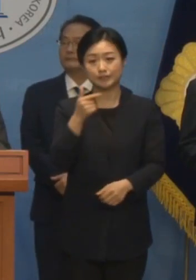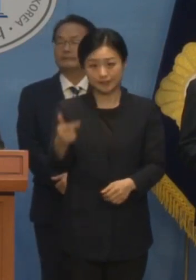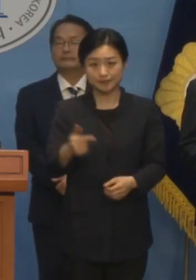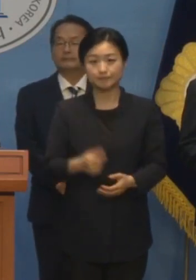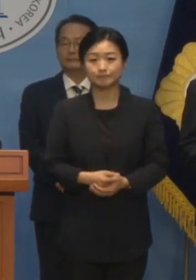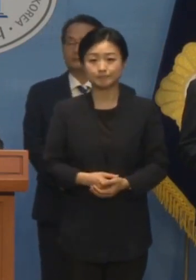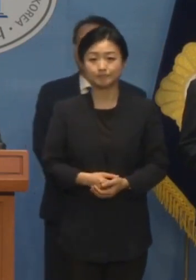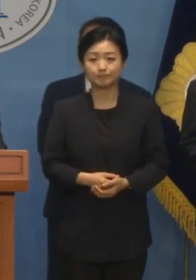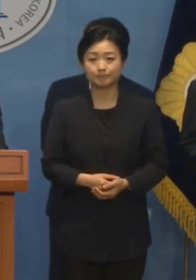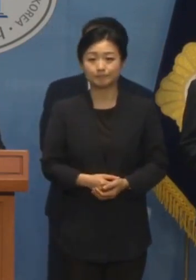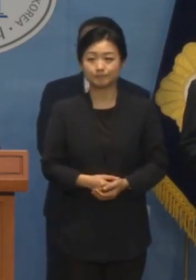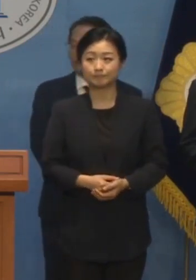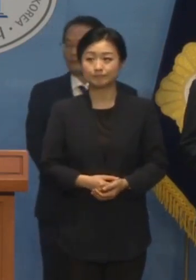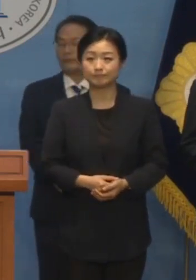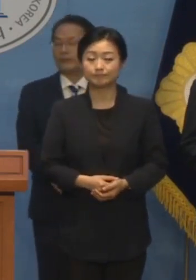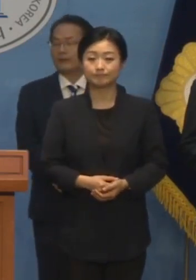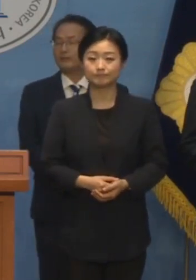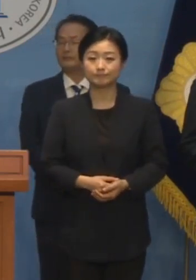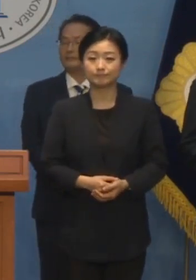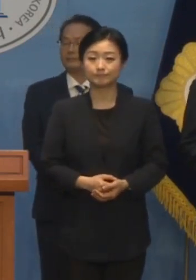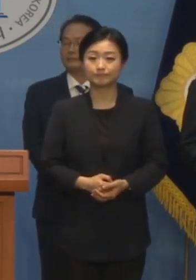선명합니다.